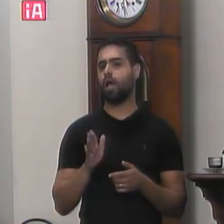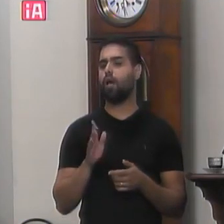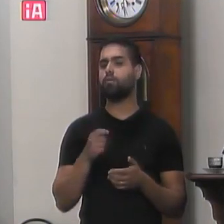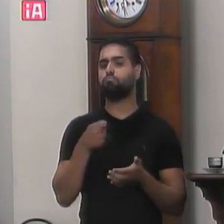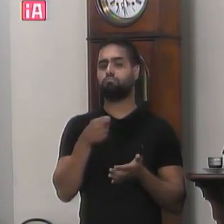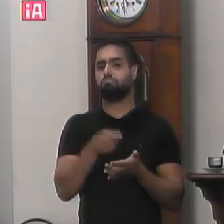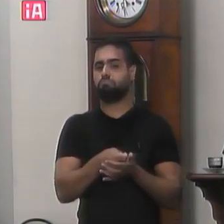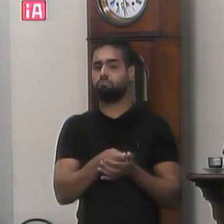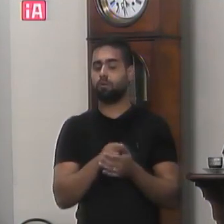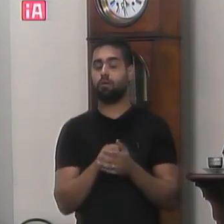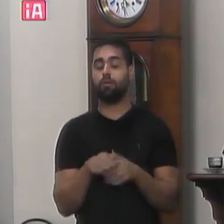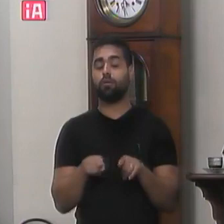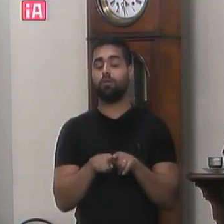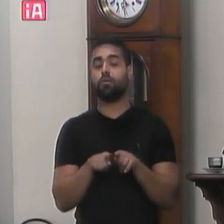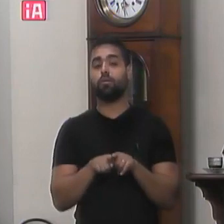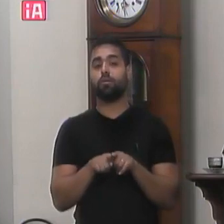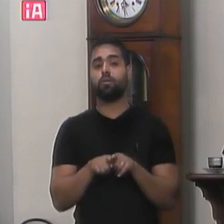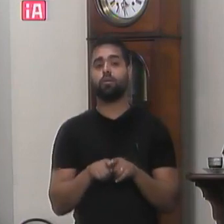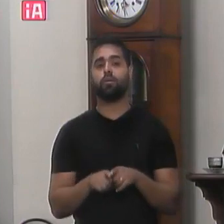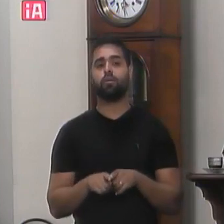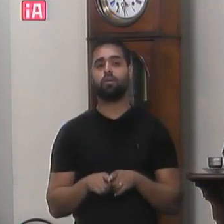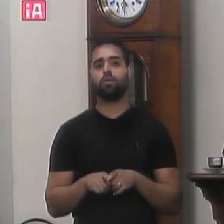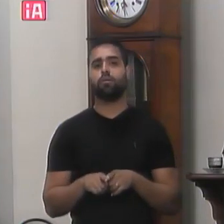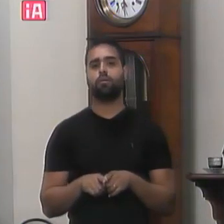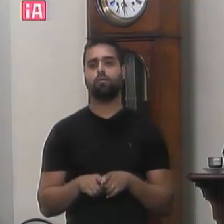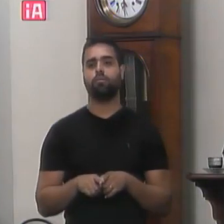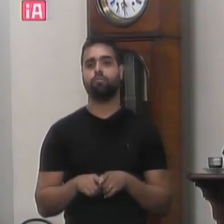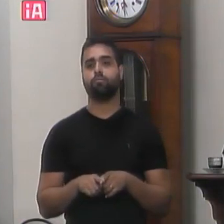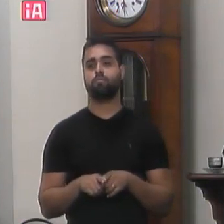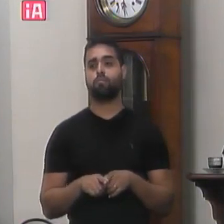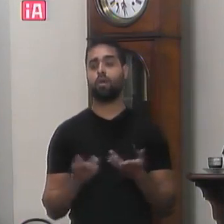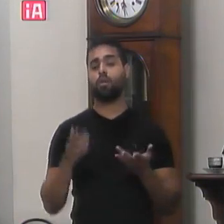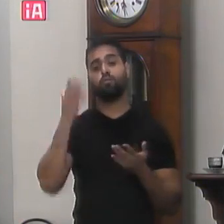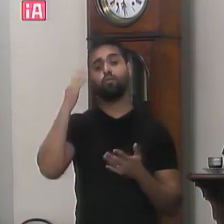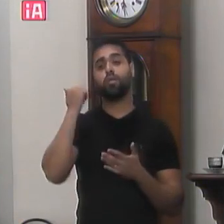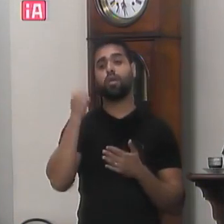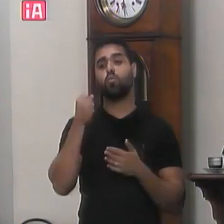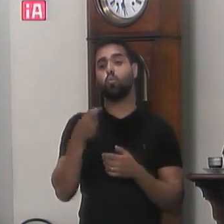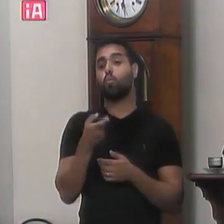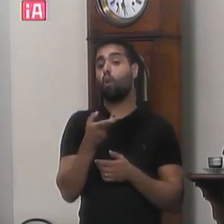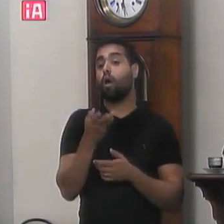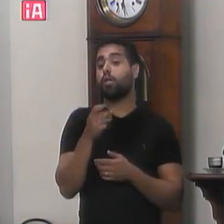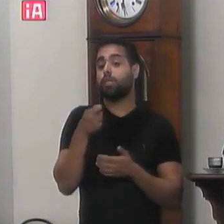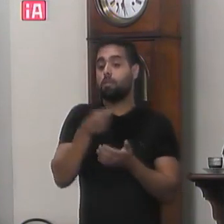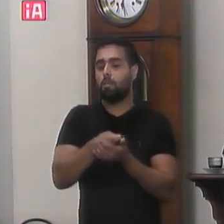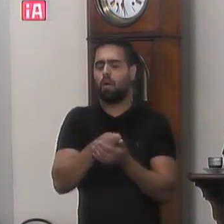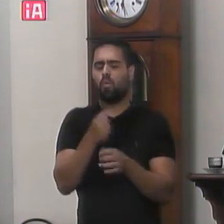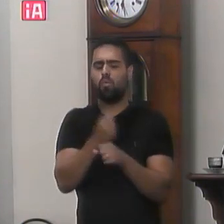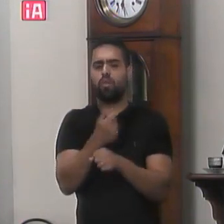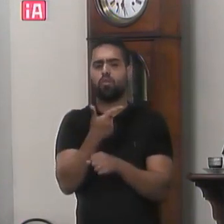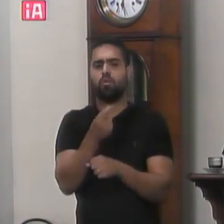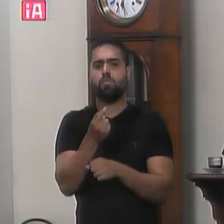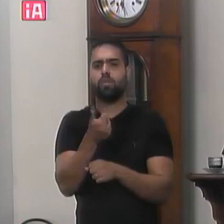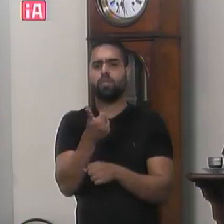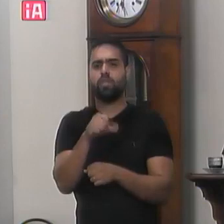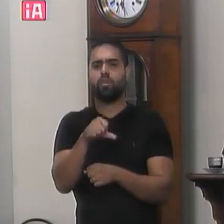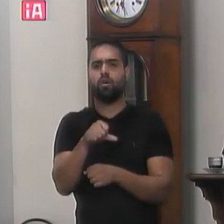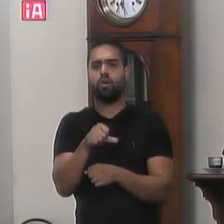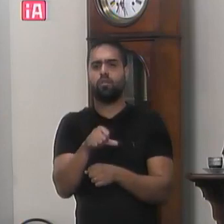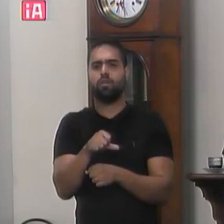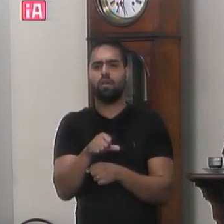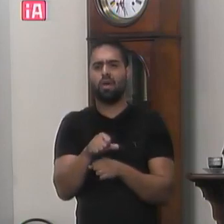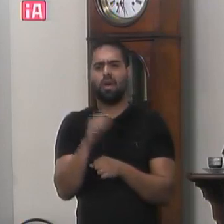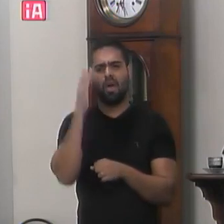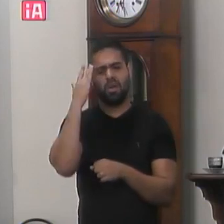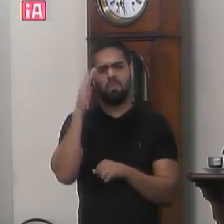pago, e eu não sei te dizer o valor total que foi pago em 2019, você tem ideia? Eu não lembro. Foi por volta de 3 milhões.